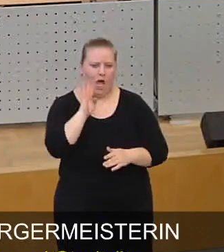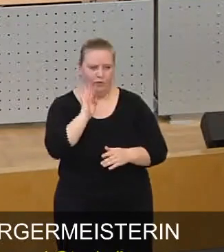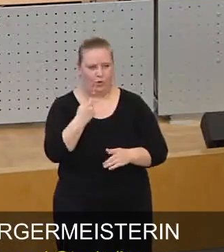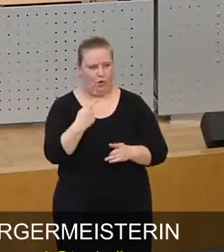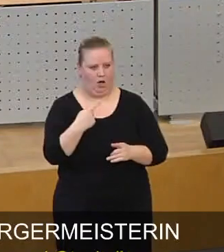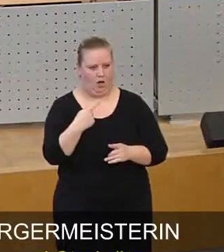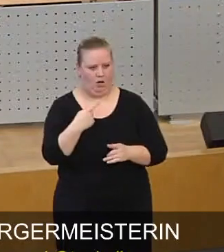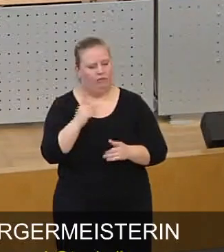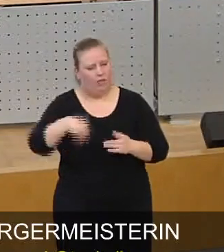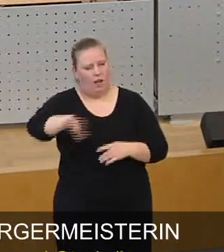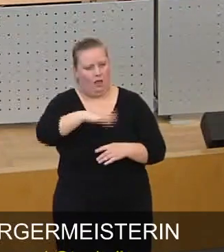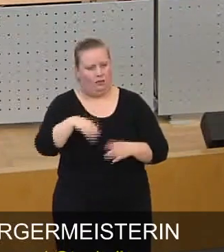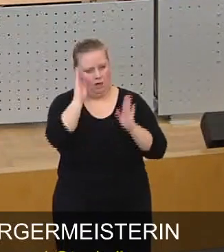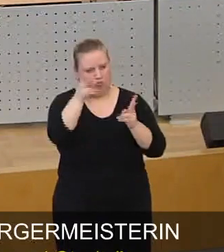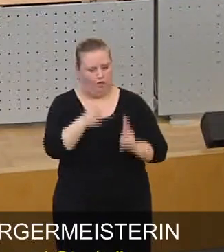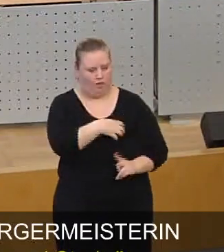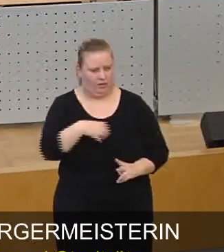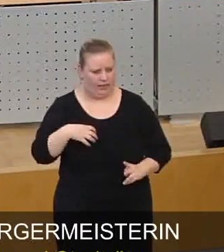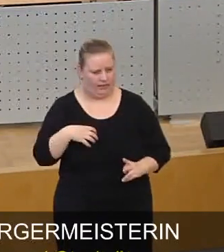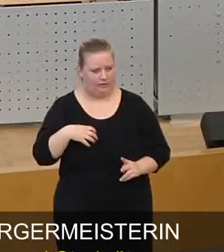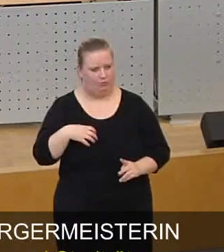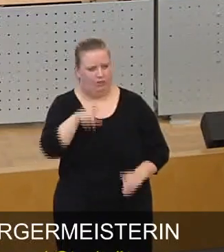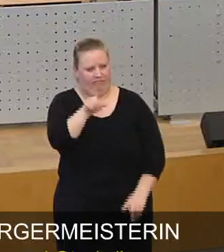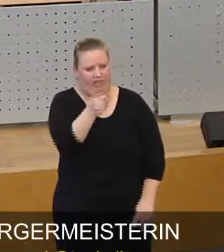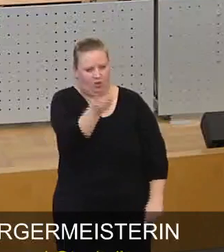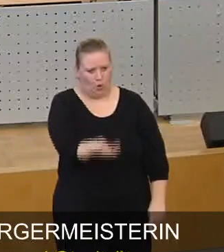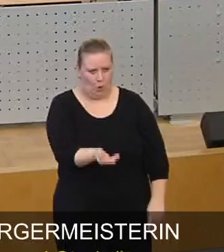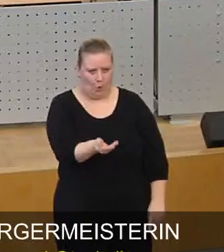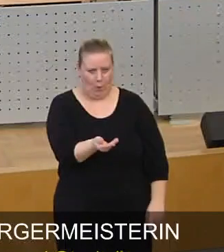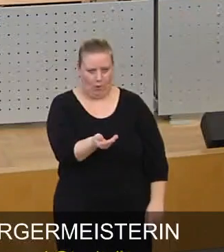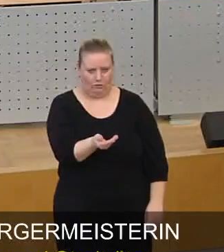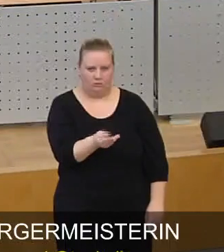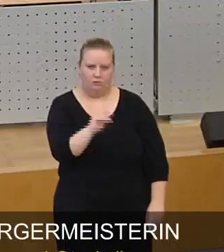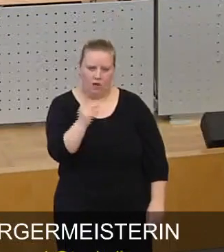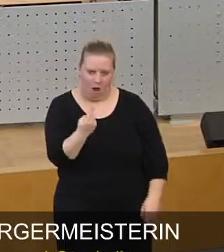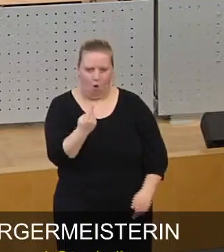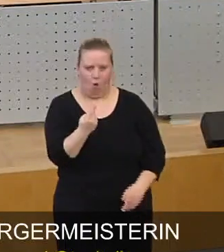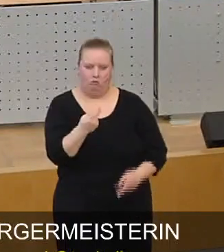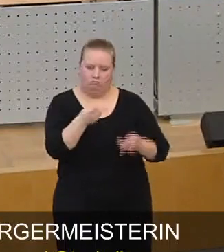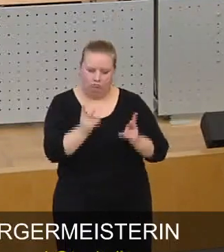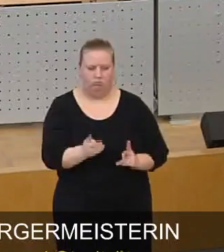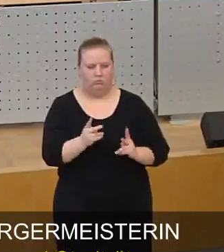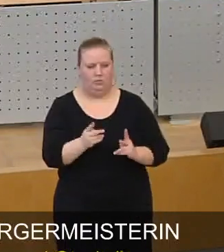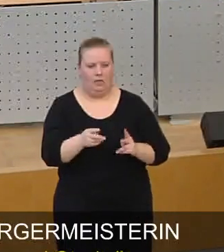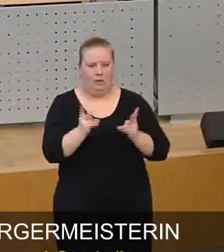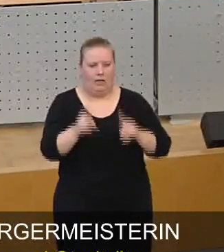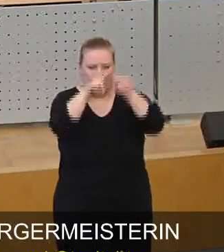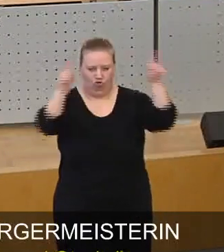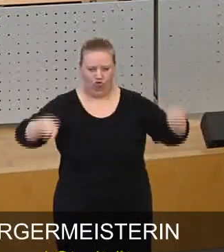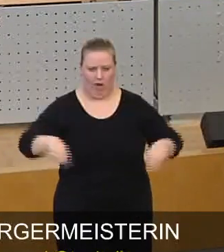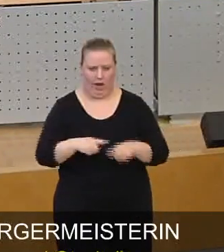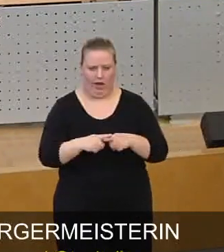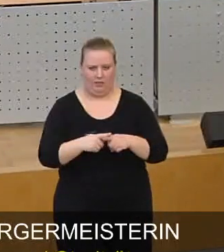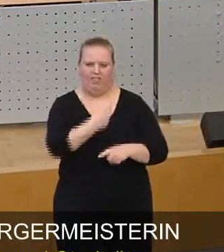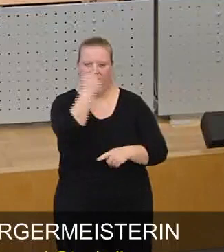und Einwohner der Landeshauptstadt Dresden mit geringen Einkommen zur Gewährung eines Berechtigungsscheins zur Übernahme